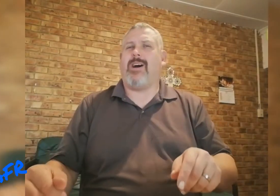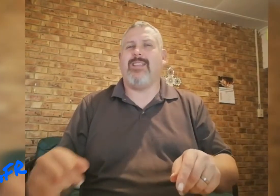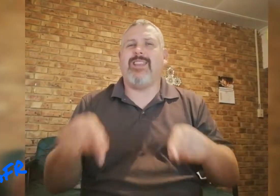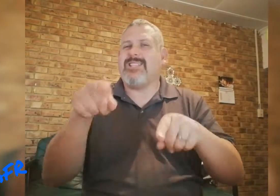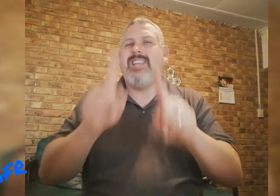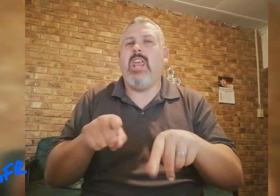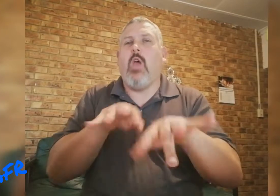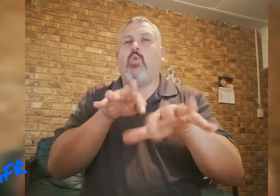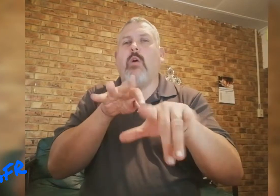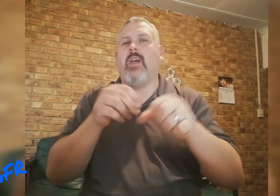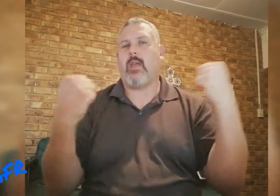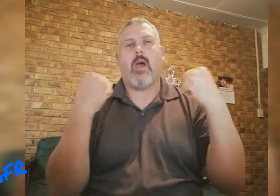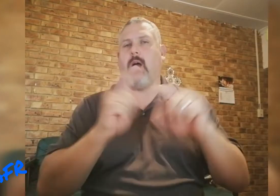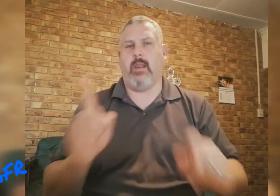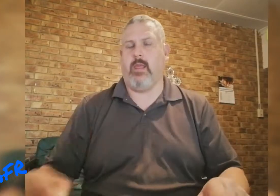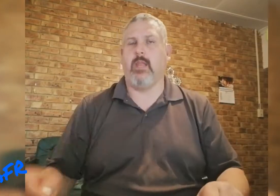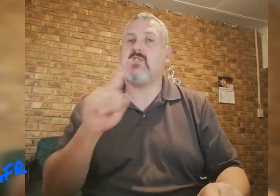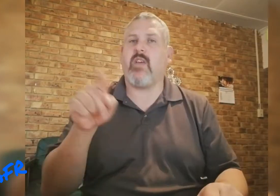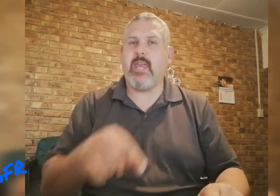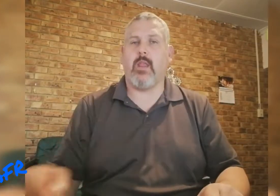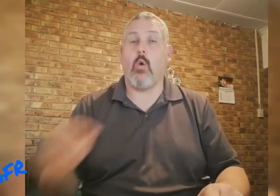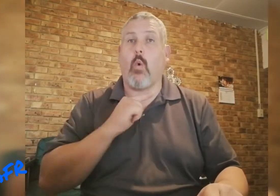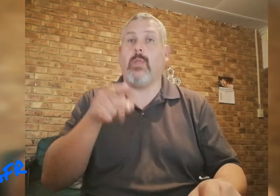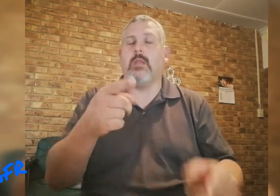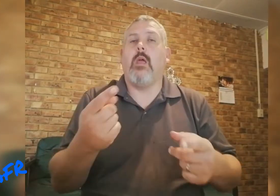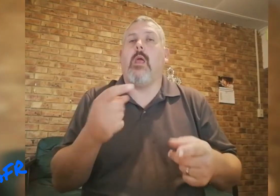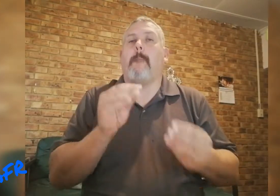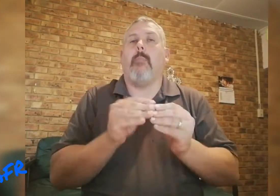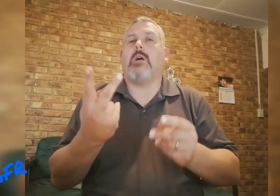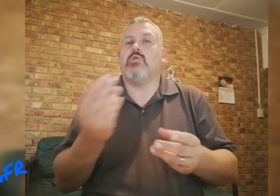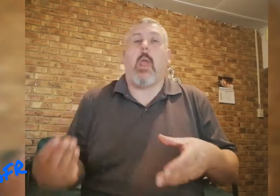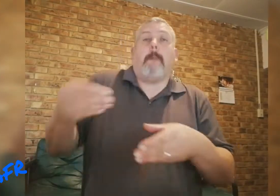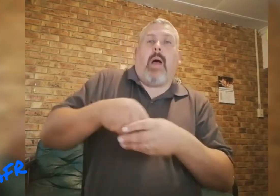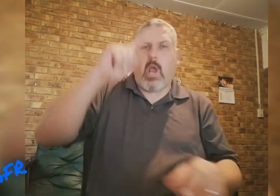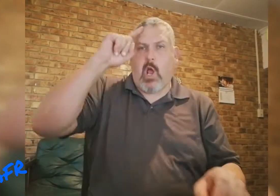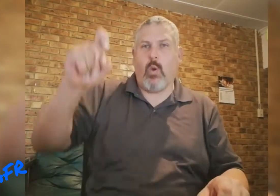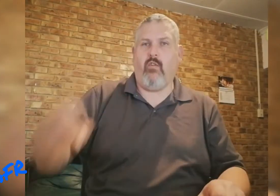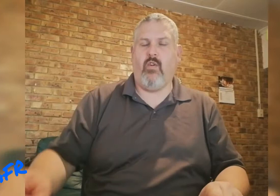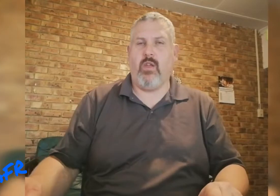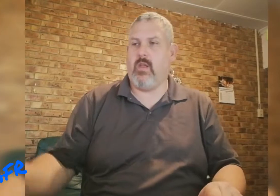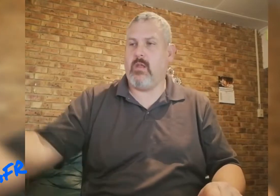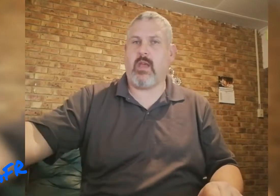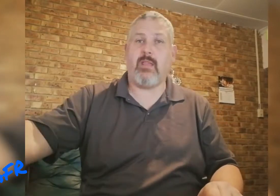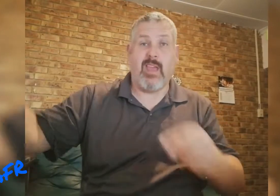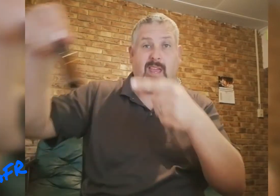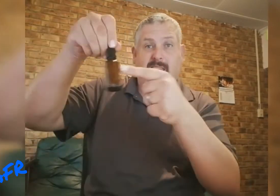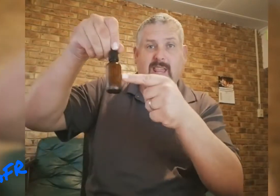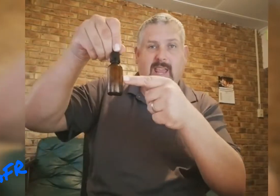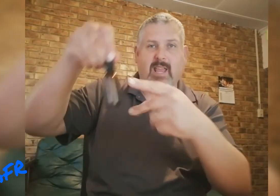Maar het is nie toverkracht nie. Het is verkeerd. Komt het maak soos bijgeloof. Dat dit